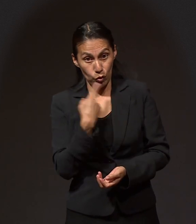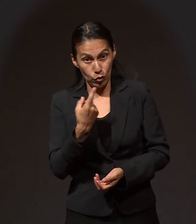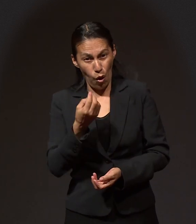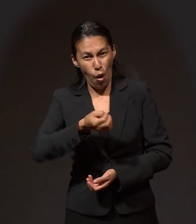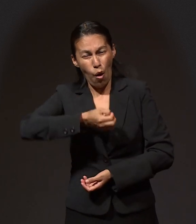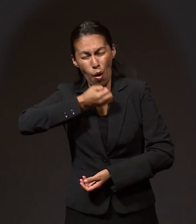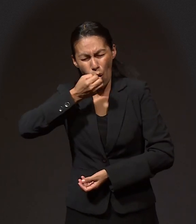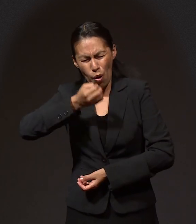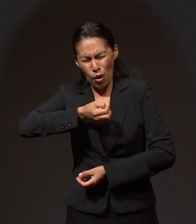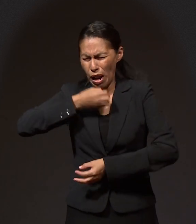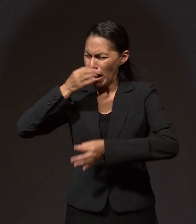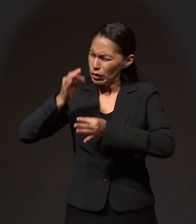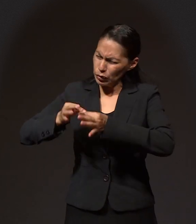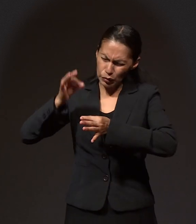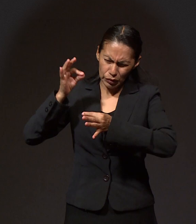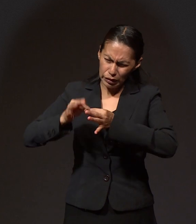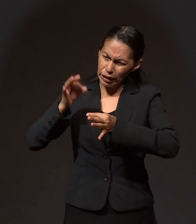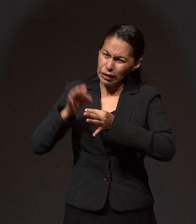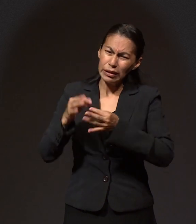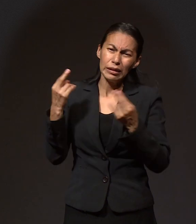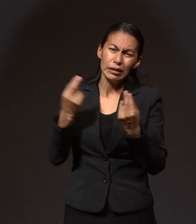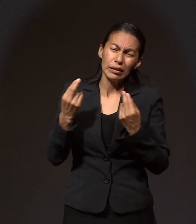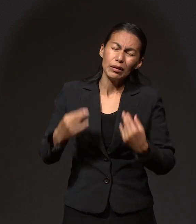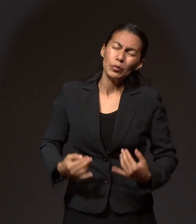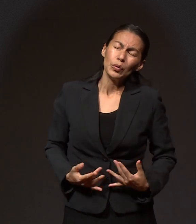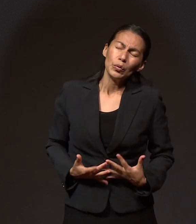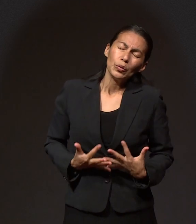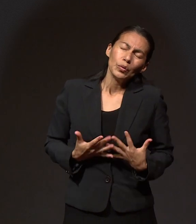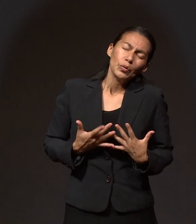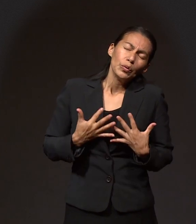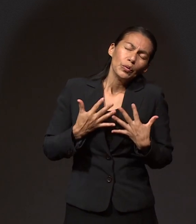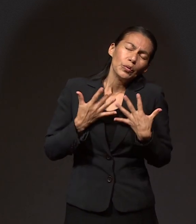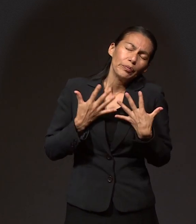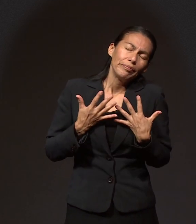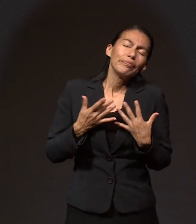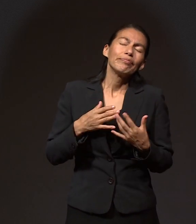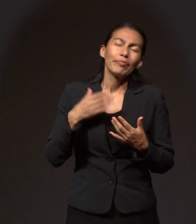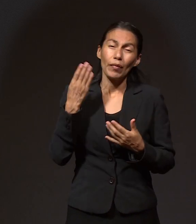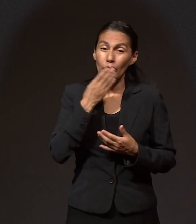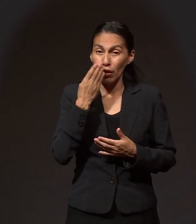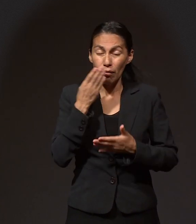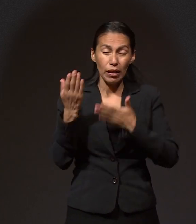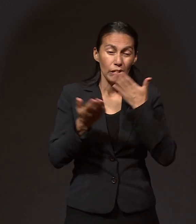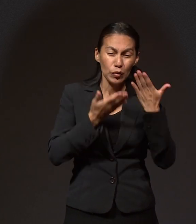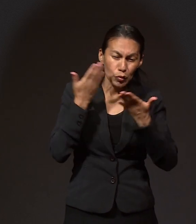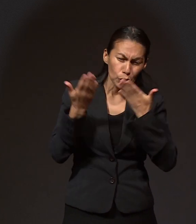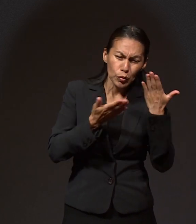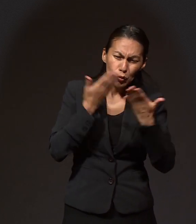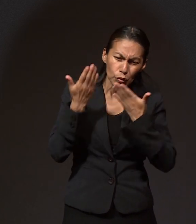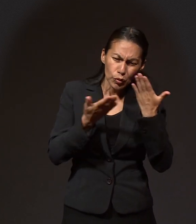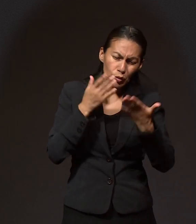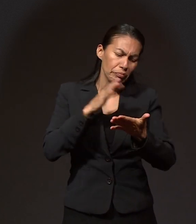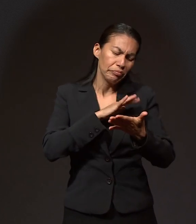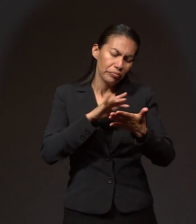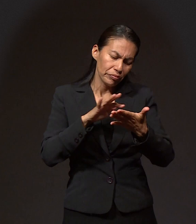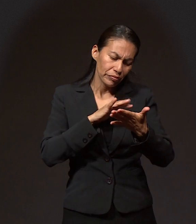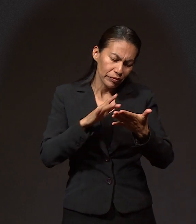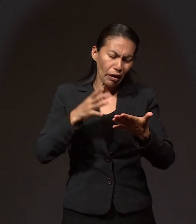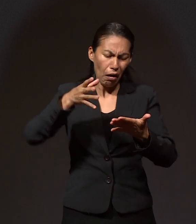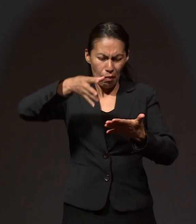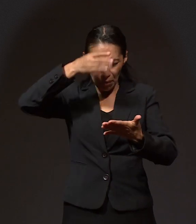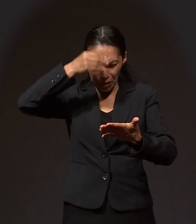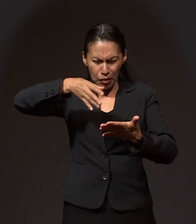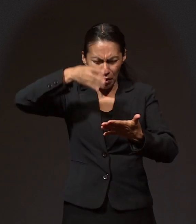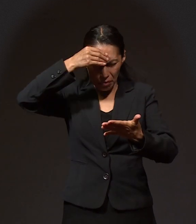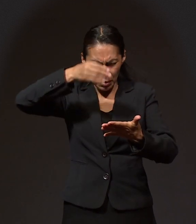oración, avivar el fuego del Espíritu Santo en oración y estudio y reflexión de la palabra de Dios.